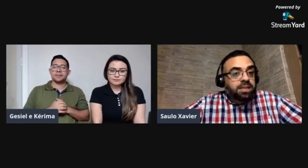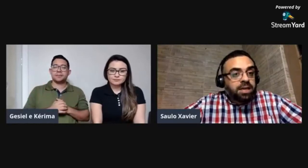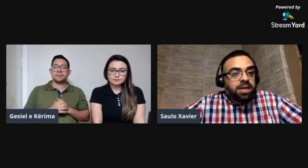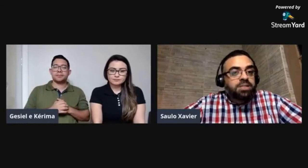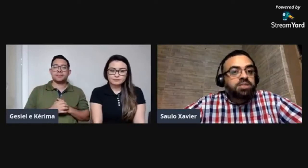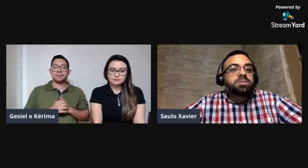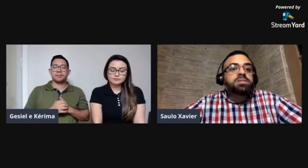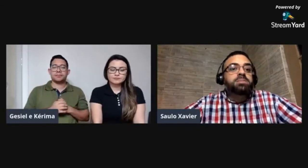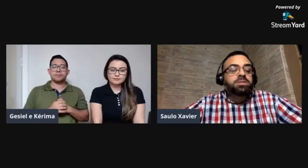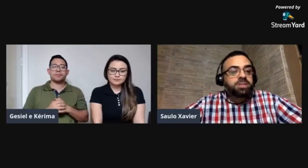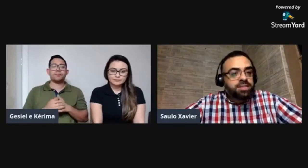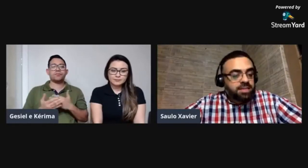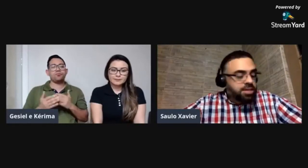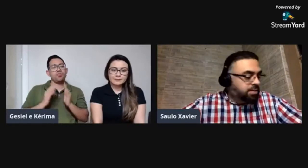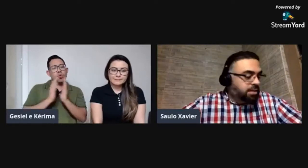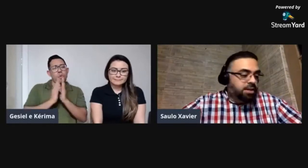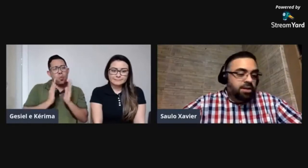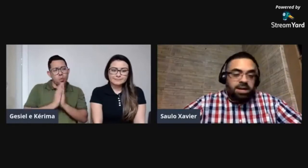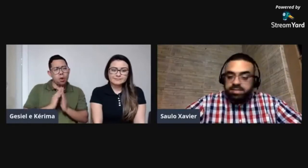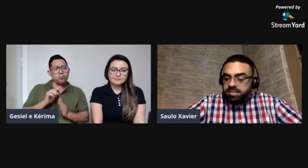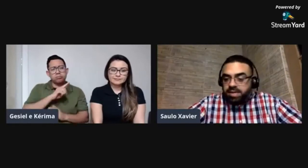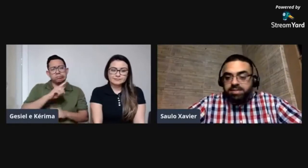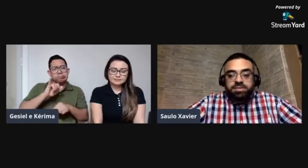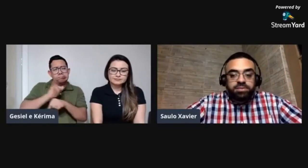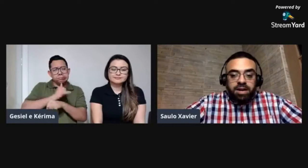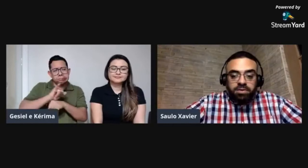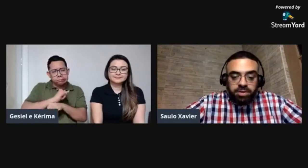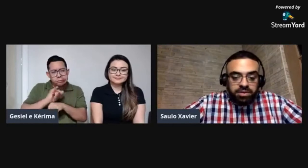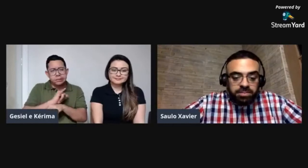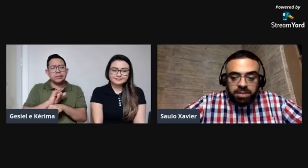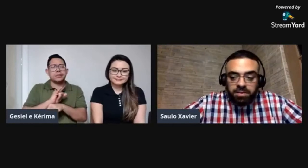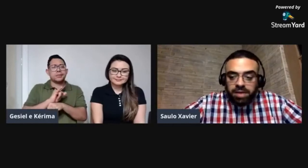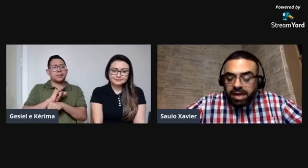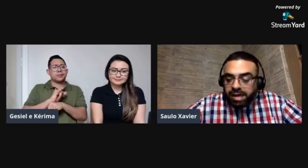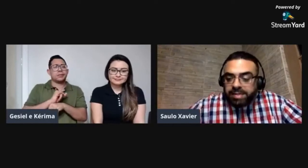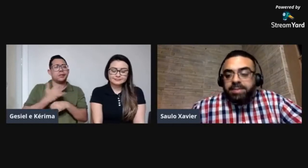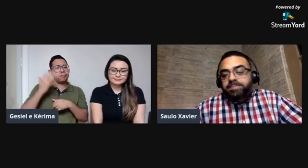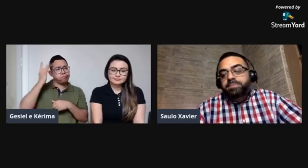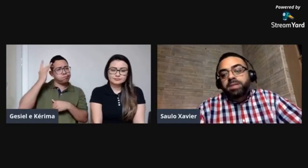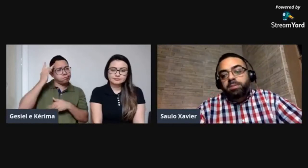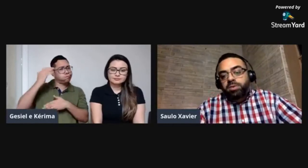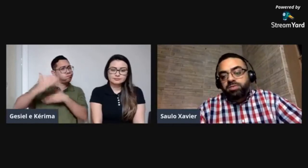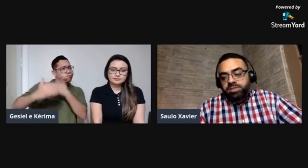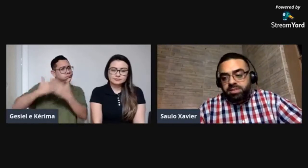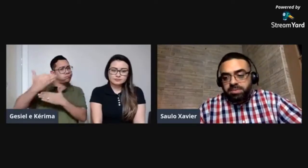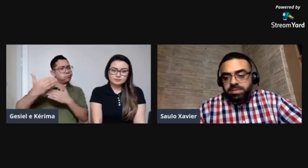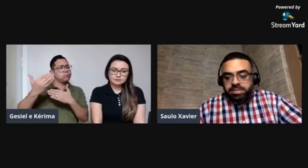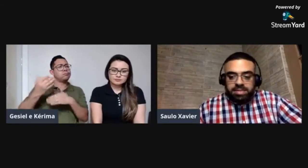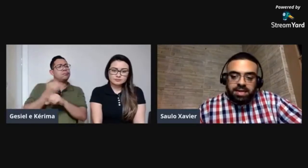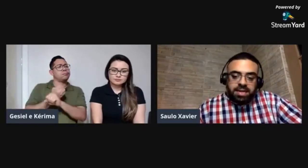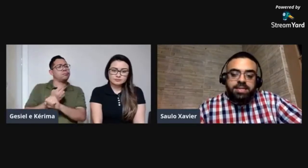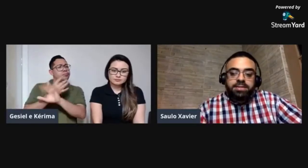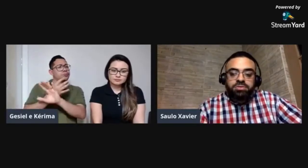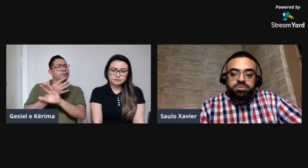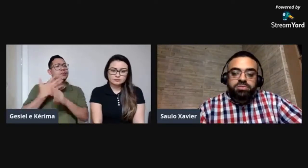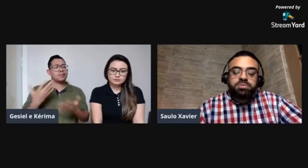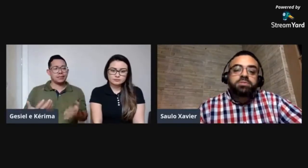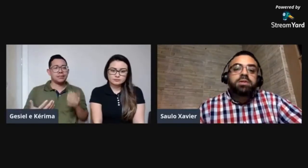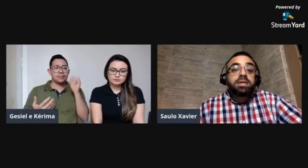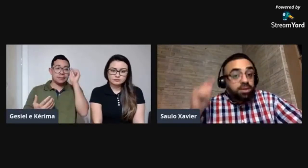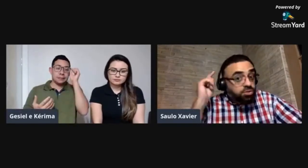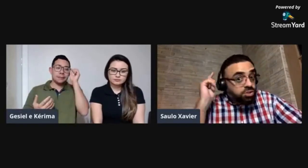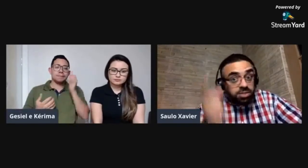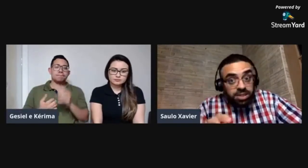dar estratégia, para vocês amadurecerem as ideias agora também online, para o que vocês precisarem,